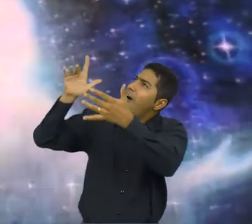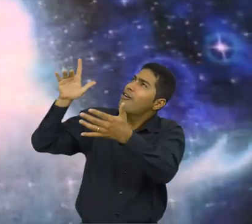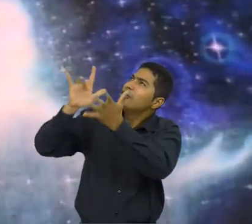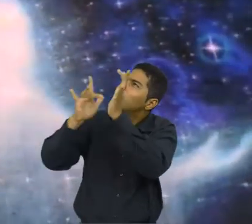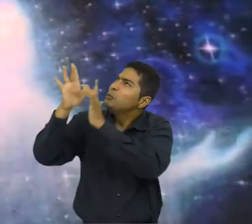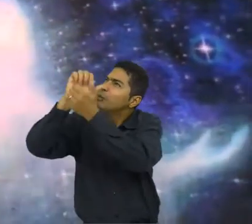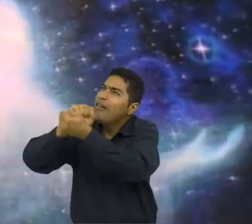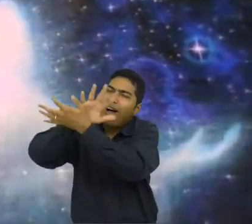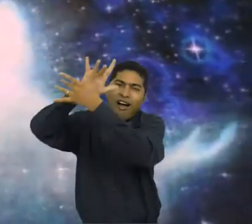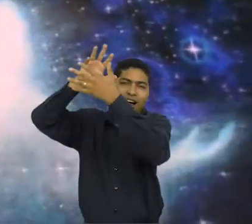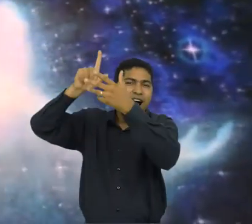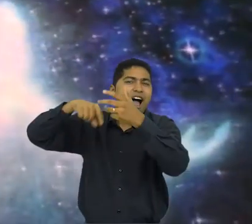eles reinarão para sempre.